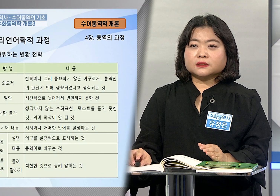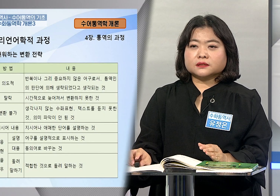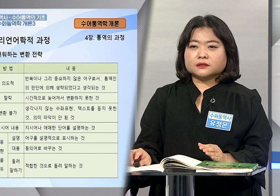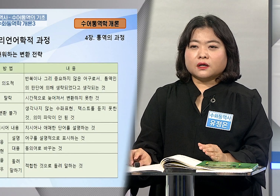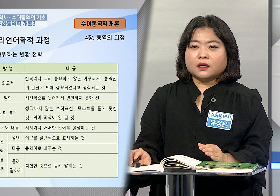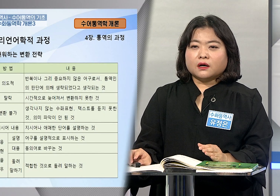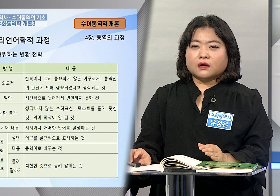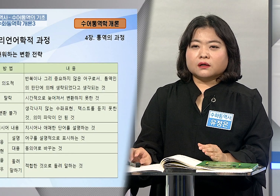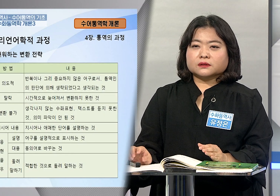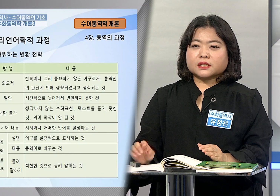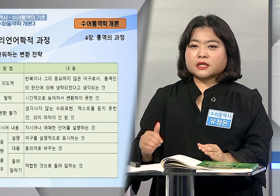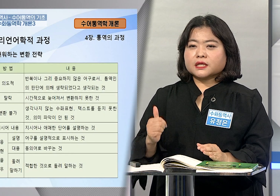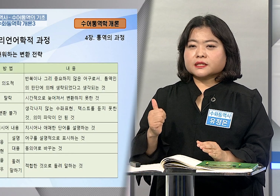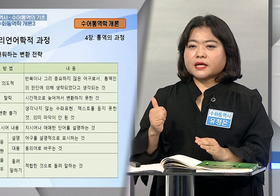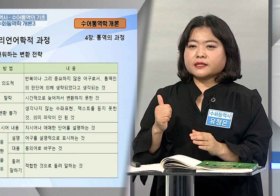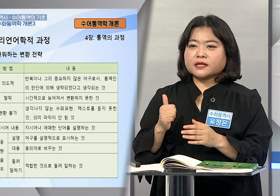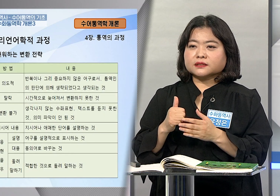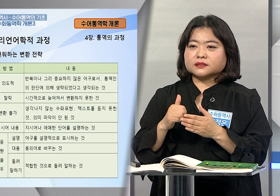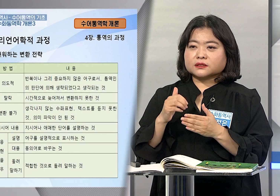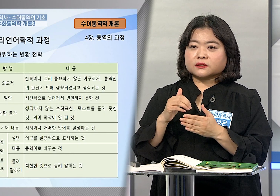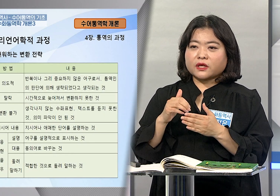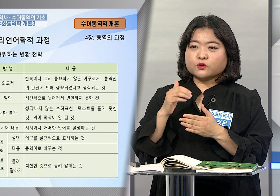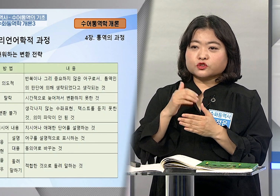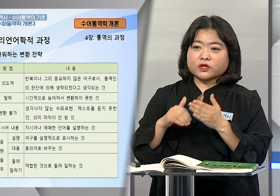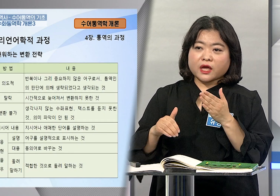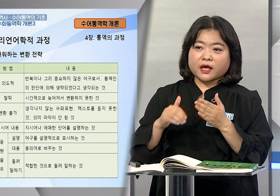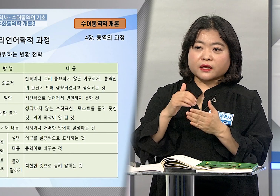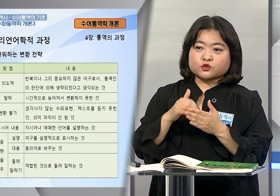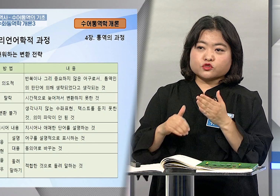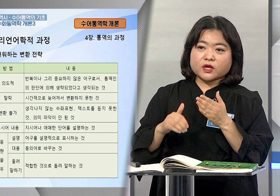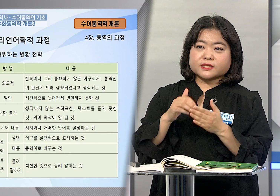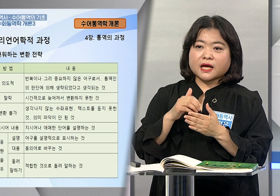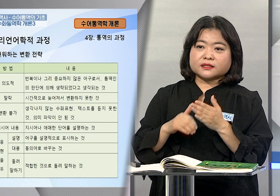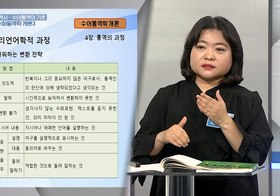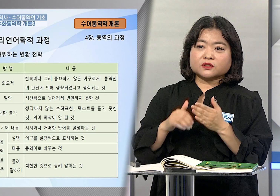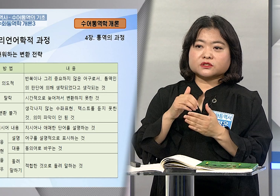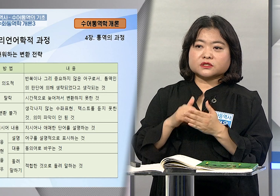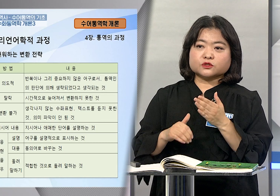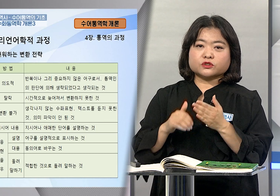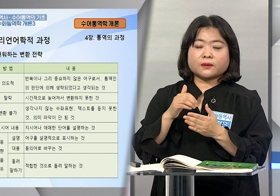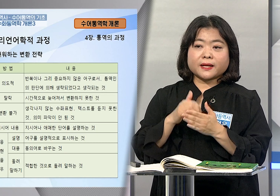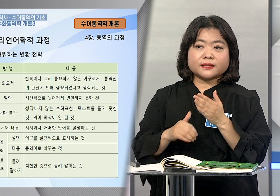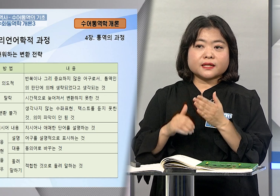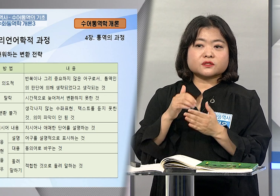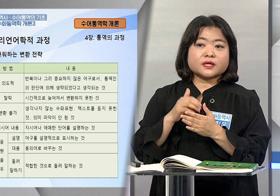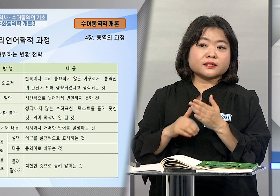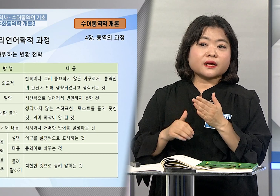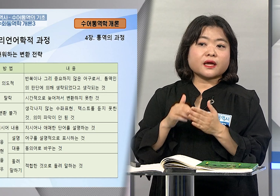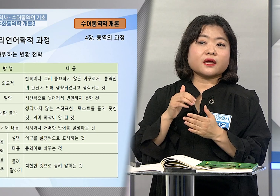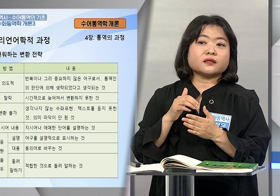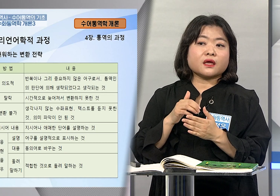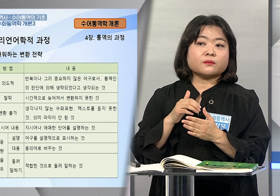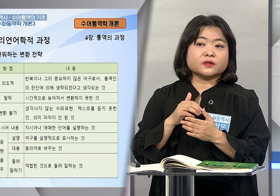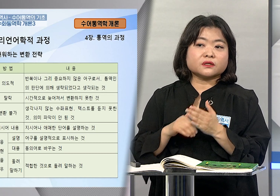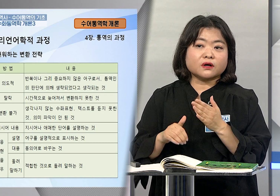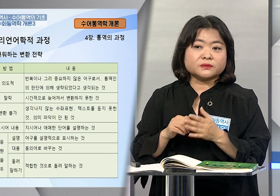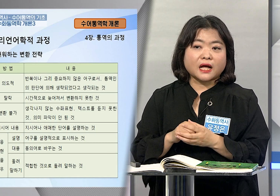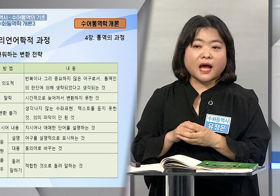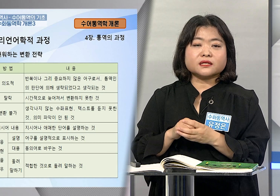일단은 이 생략은 내용 중에 중요하지 않는 것들을 우리가 판단해서 생략해 버리는 겁니다.